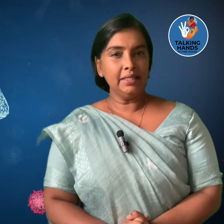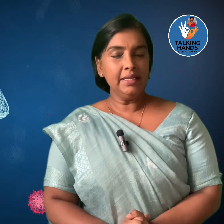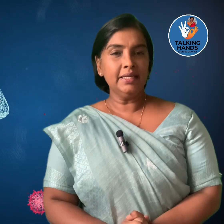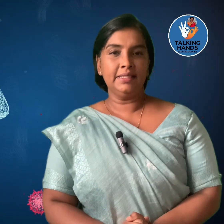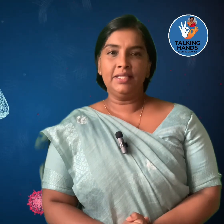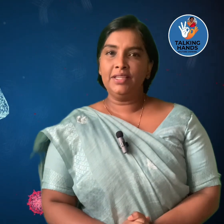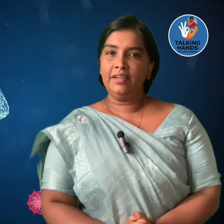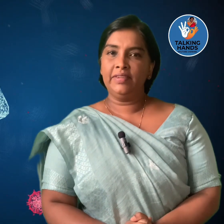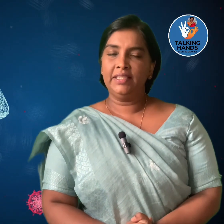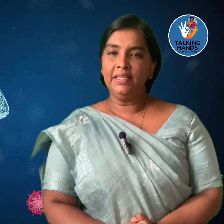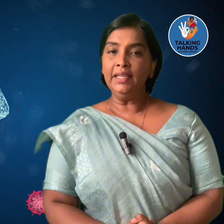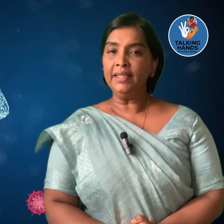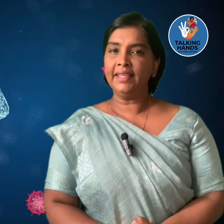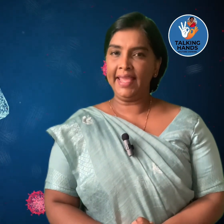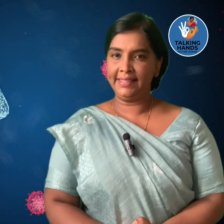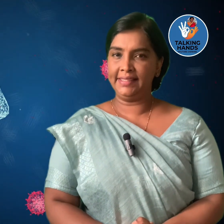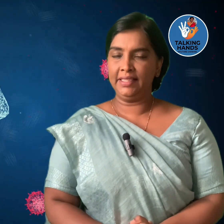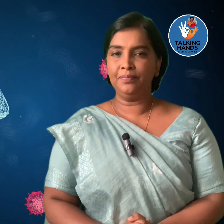ඊළඟ සංඥා වචනේ කැස්ස.